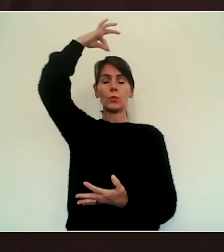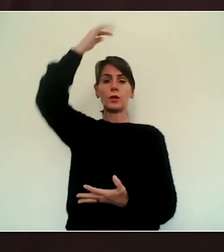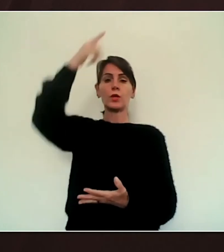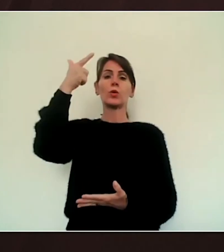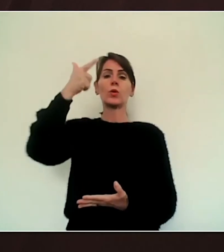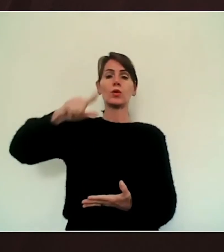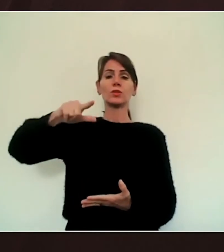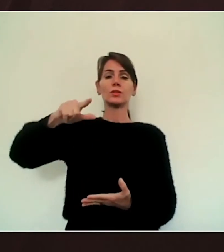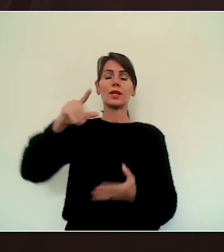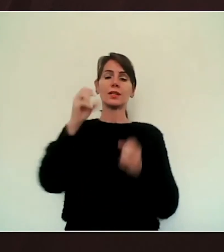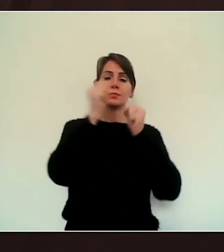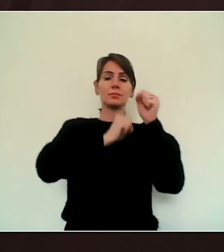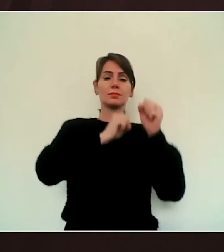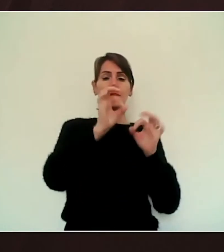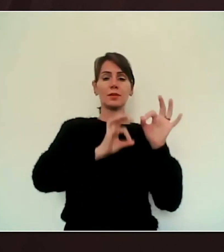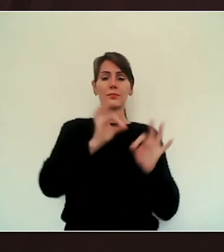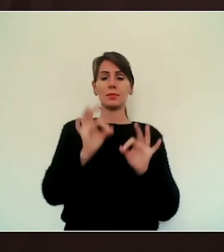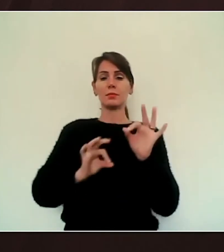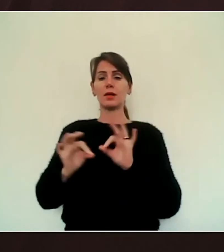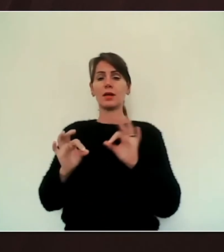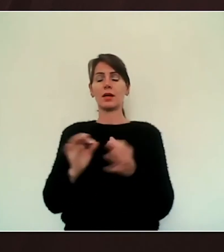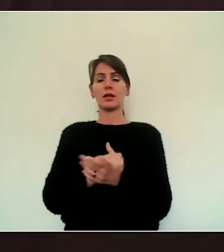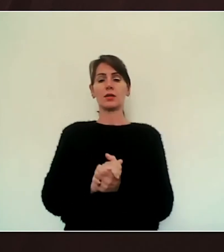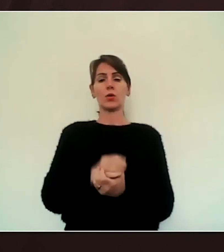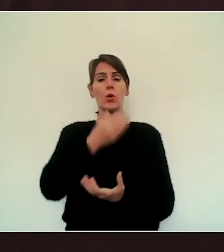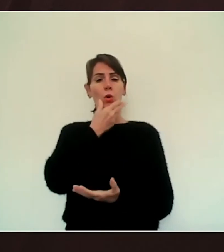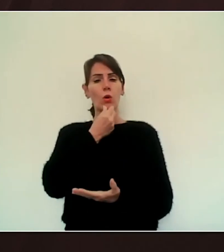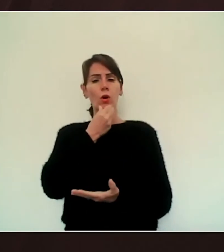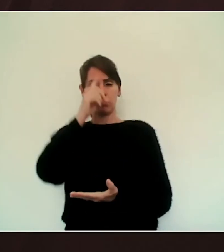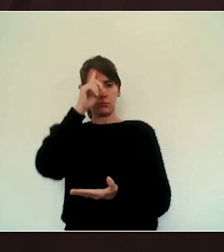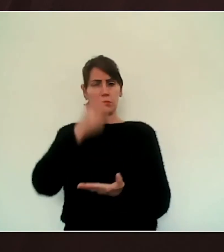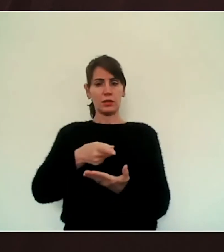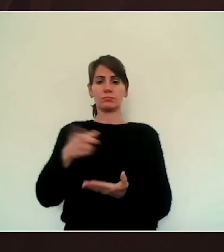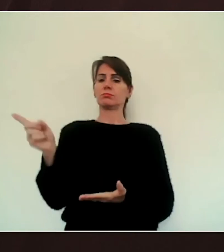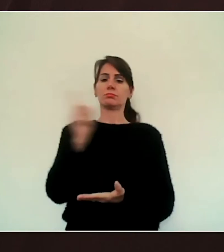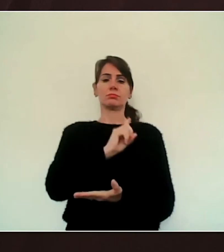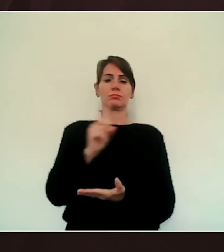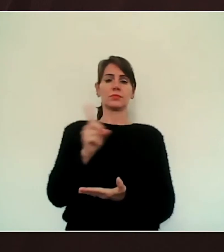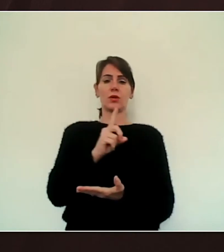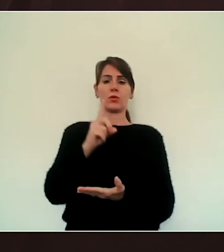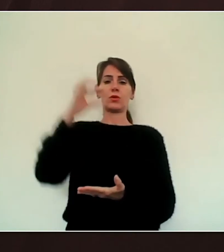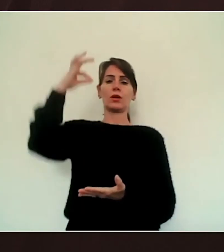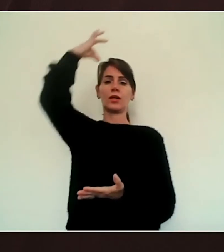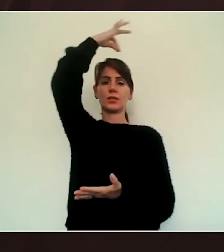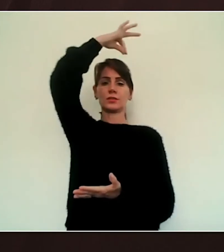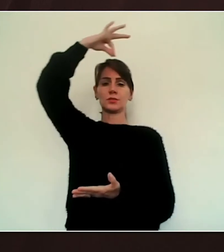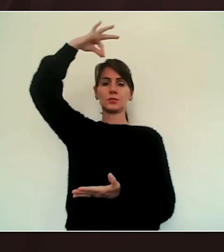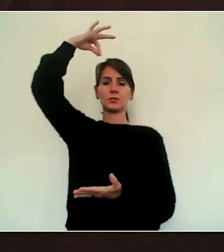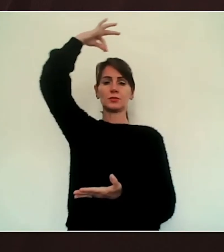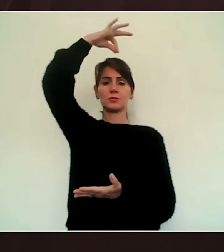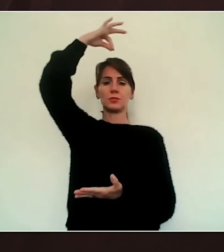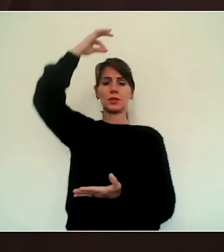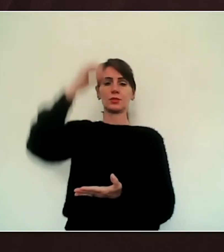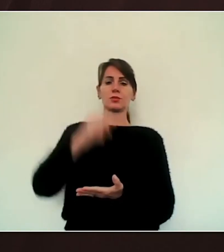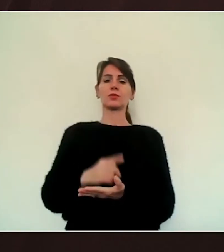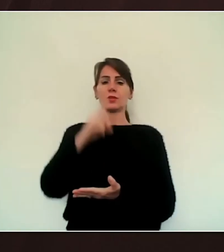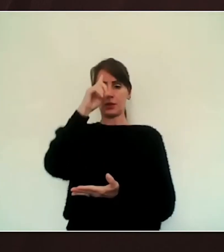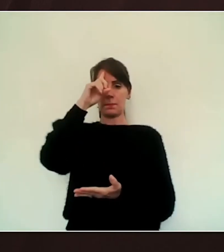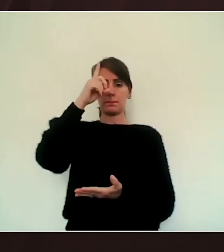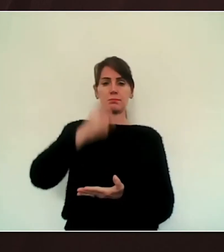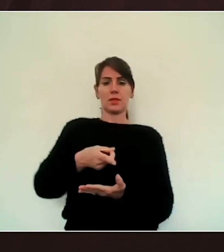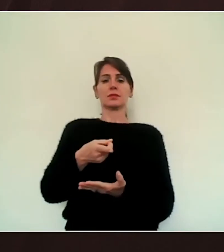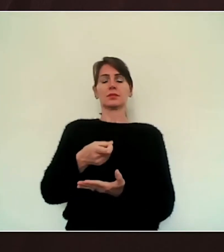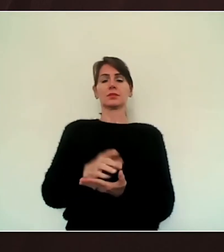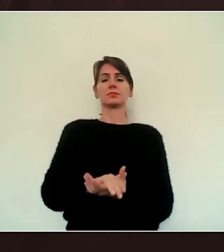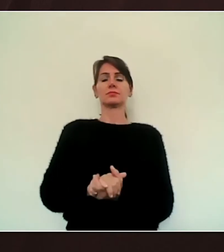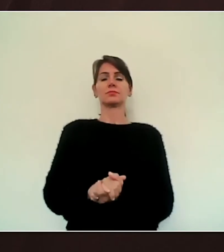governa. Deus governa através do homem, mas é o Espírito Santo quem tem a última palavra. A autoridade